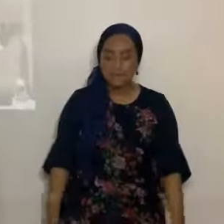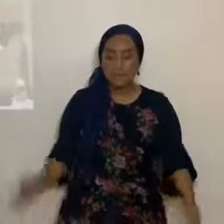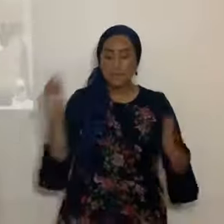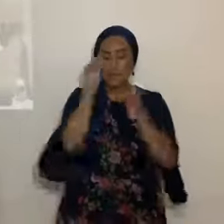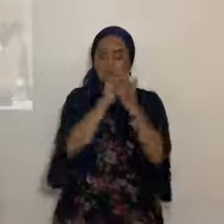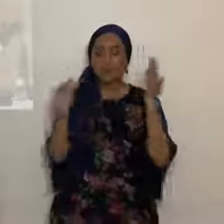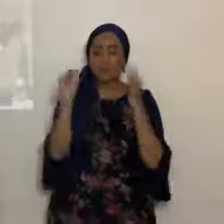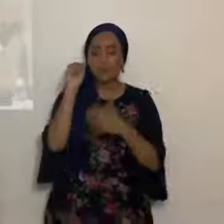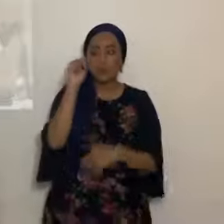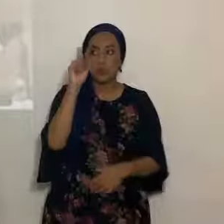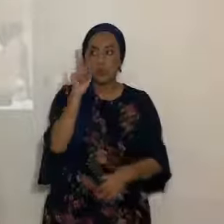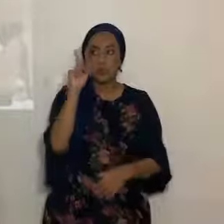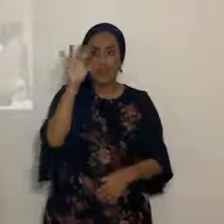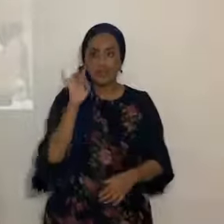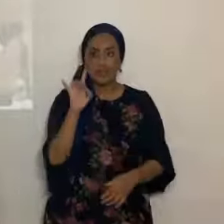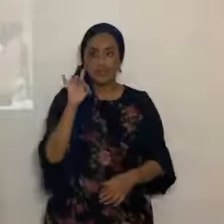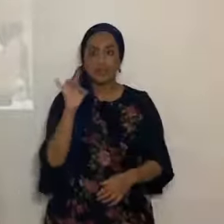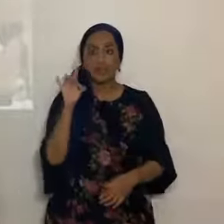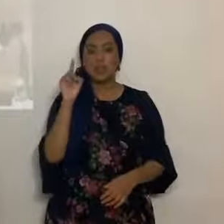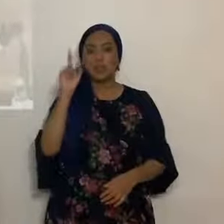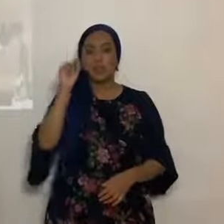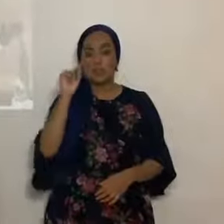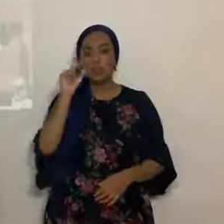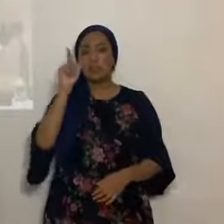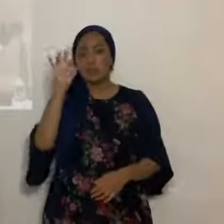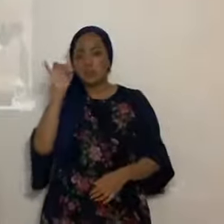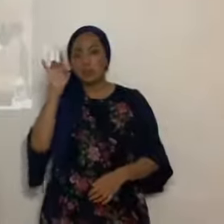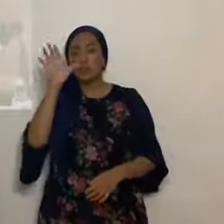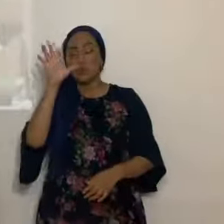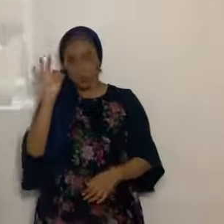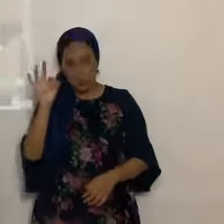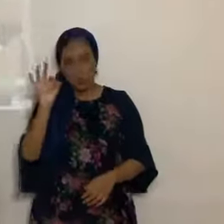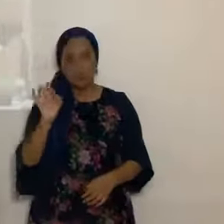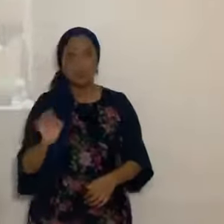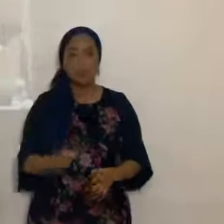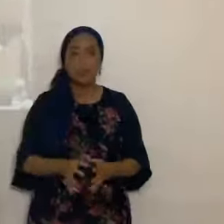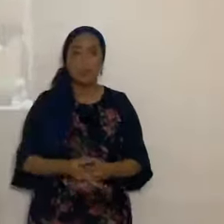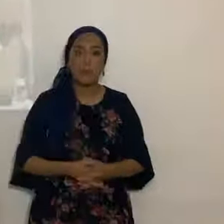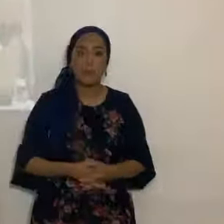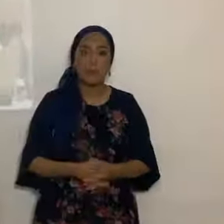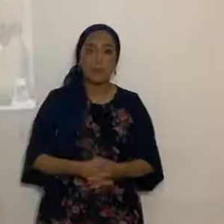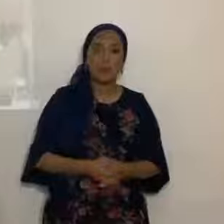verso 28, 28, 29.